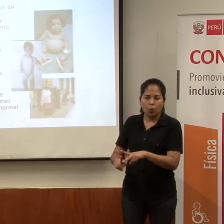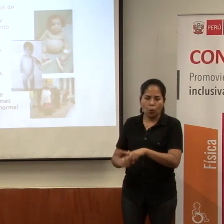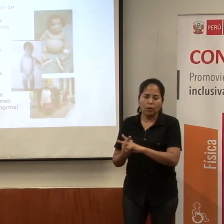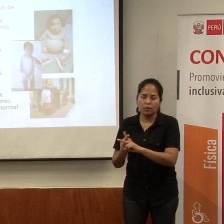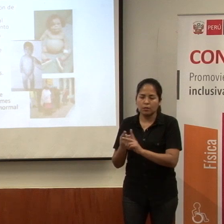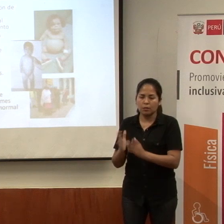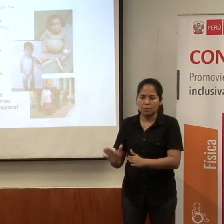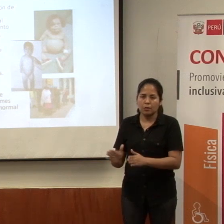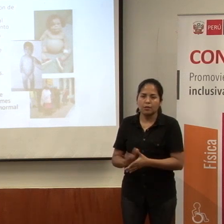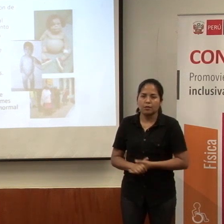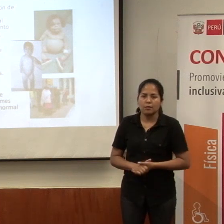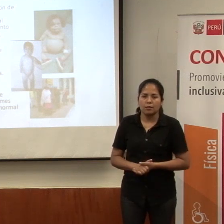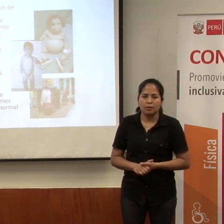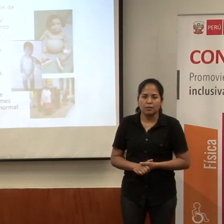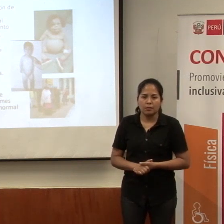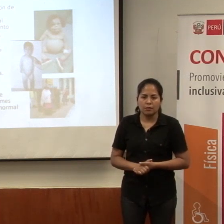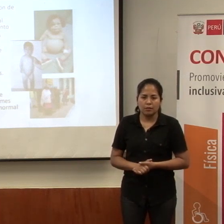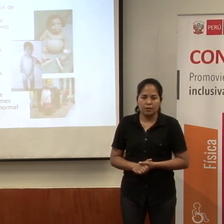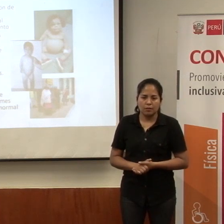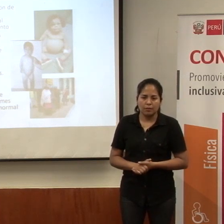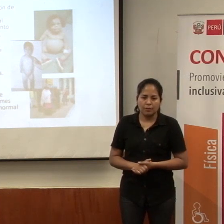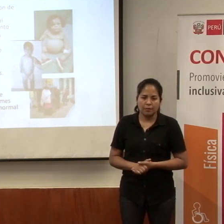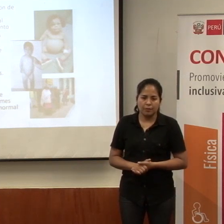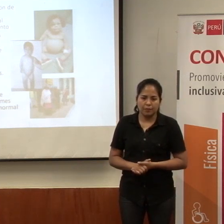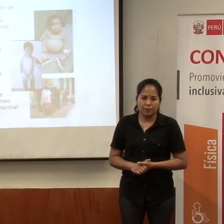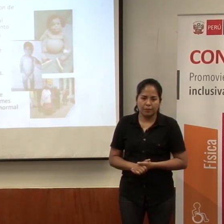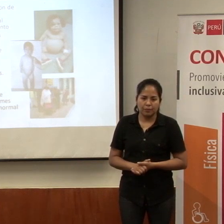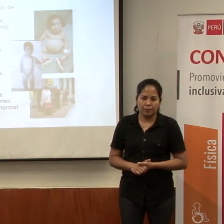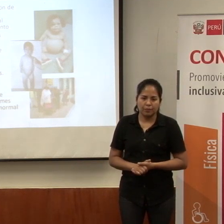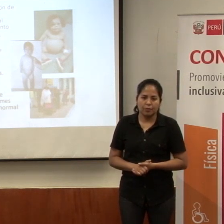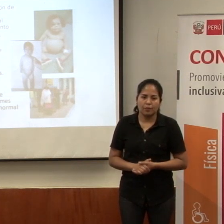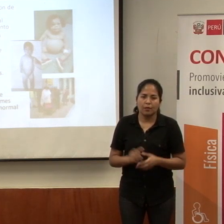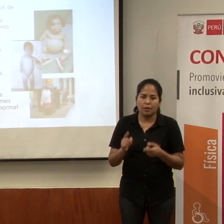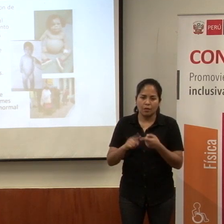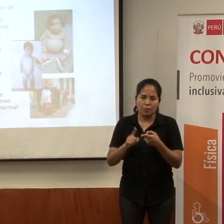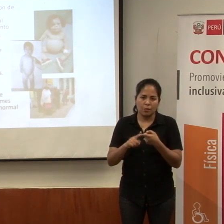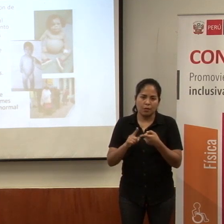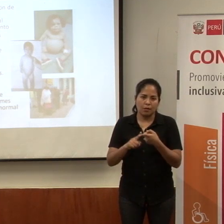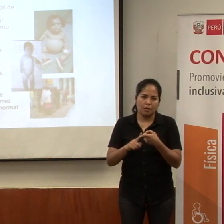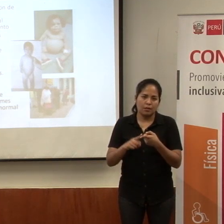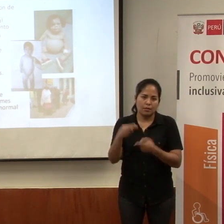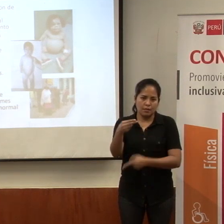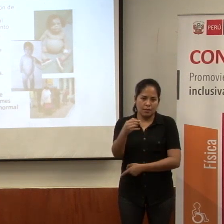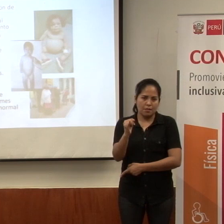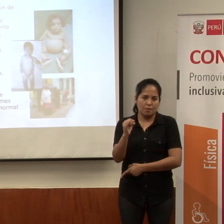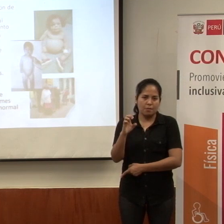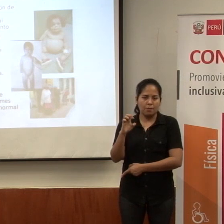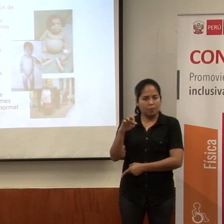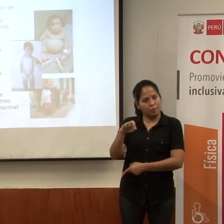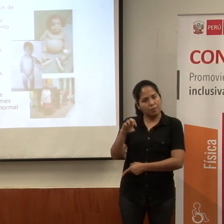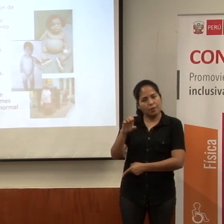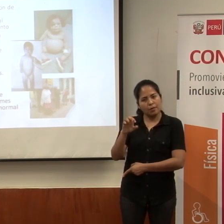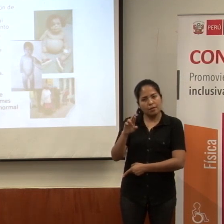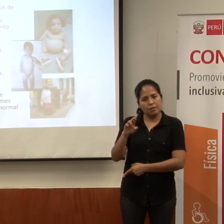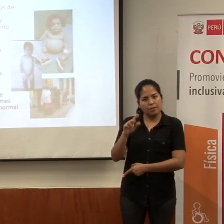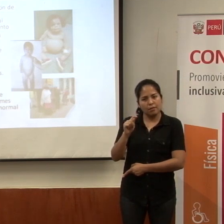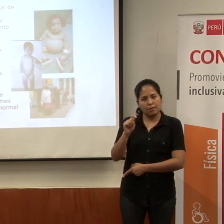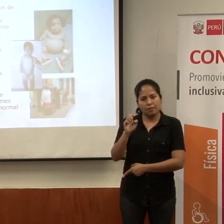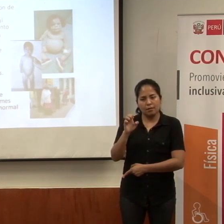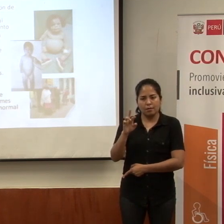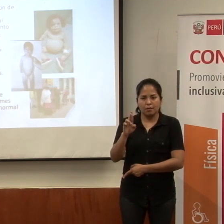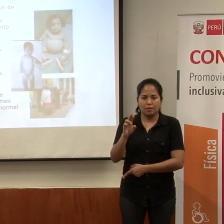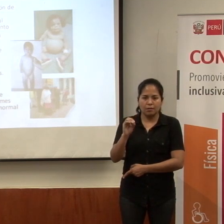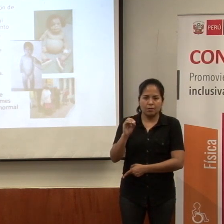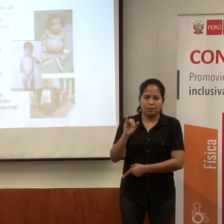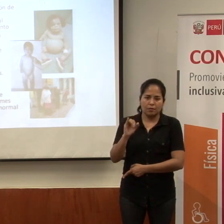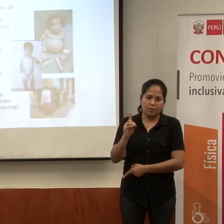ejemplo, la más frecuente y sobre la cual sí se puede hacer es el hipotiroidismo congénito, que depende de una serie de factores que ocurren